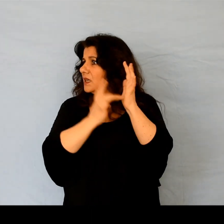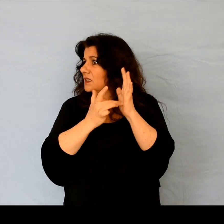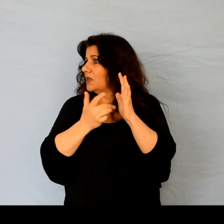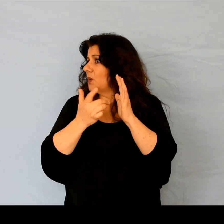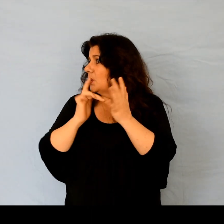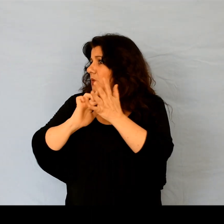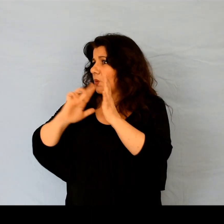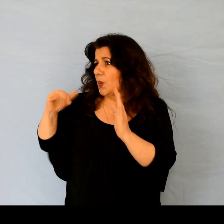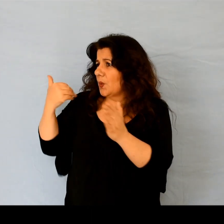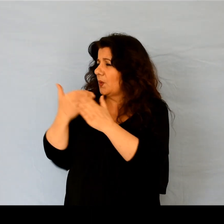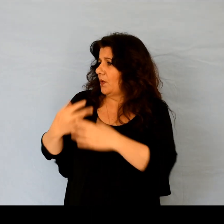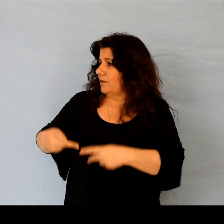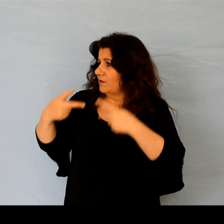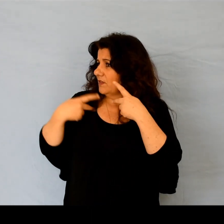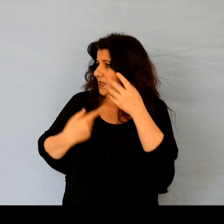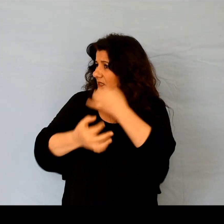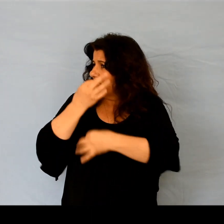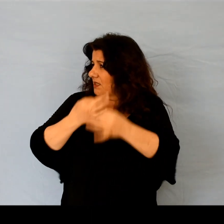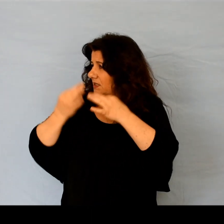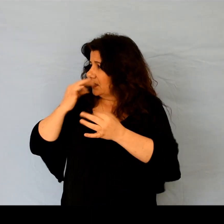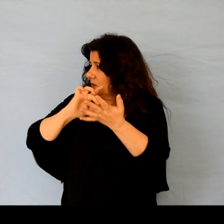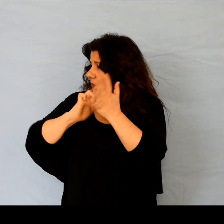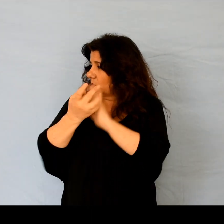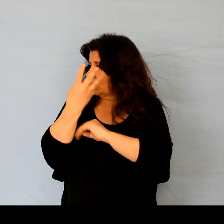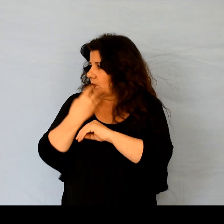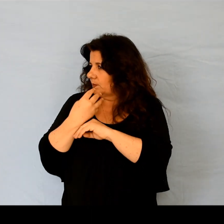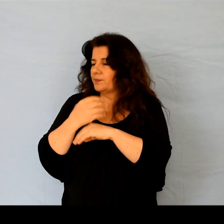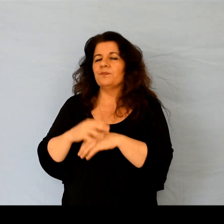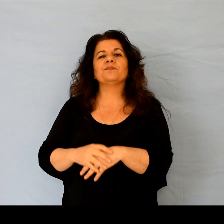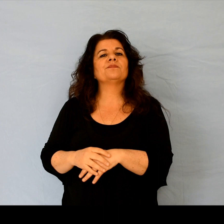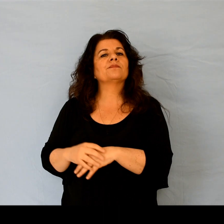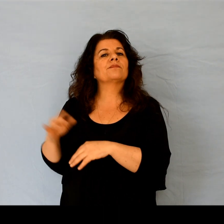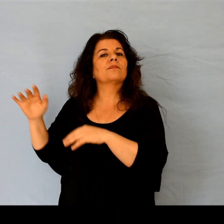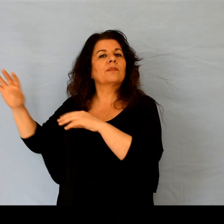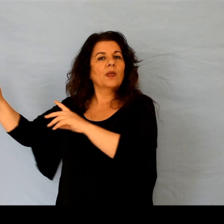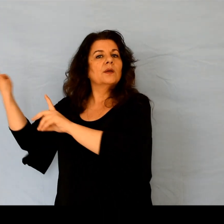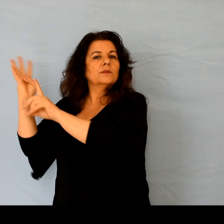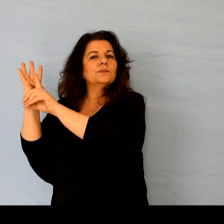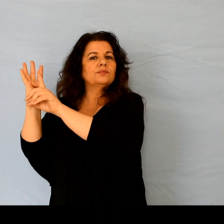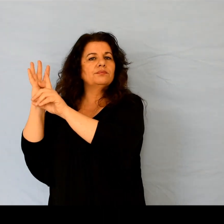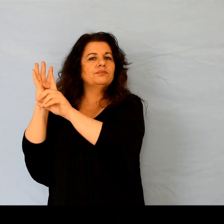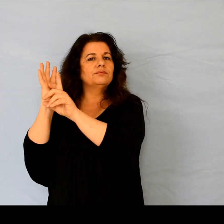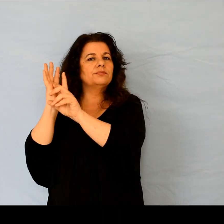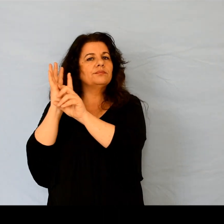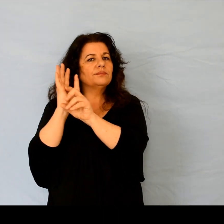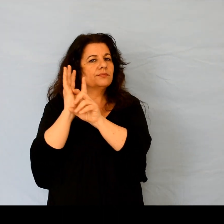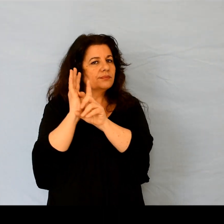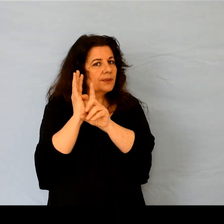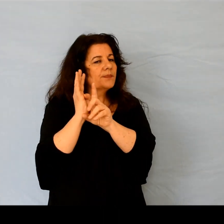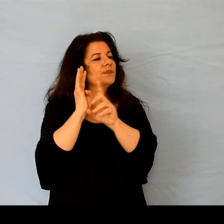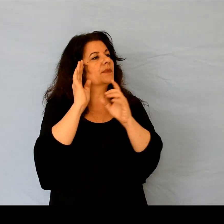Lorsqu'ils arrivèrent auprès de lui, ils l'invitèrent à demeurer chez eux.